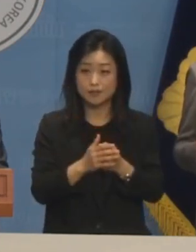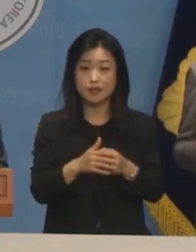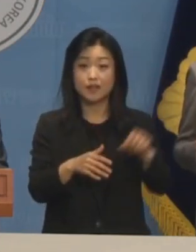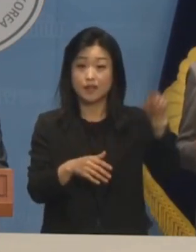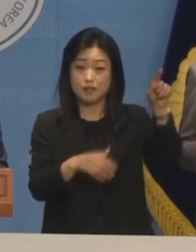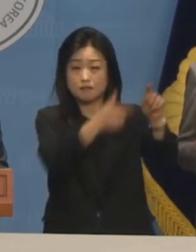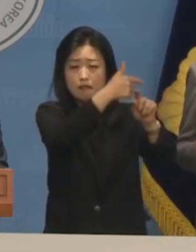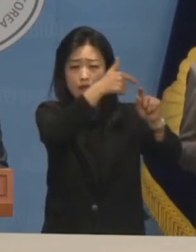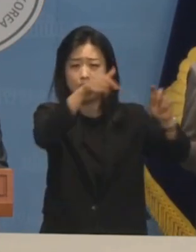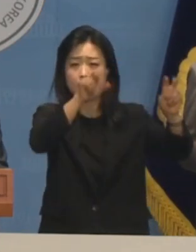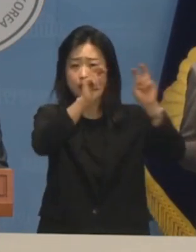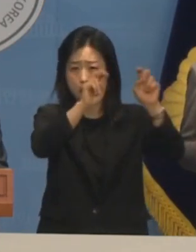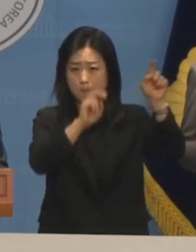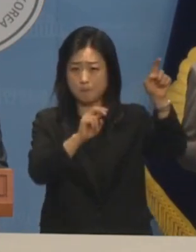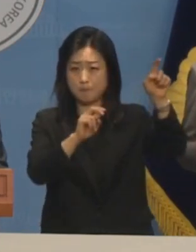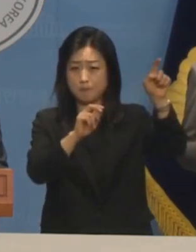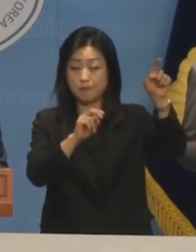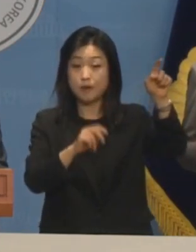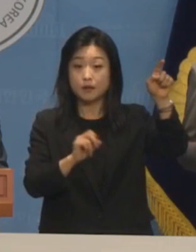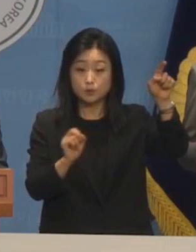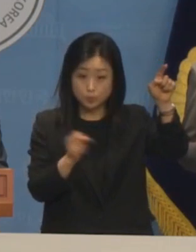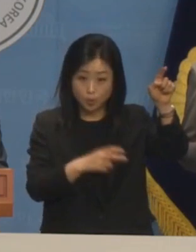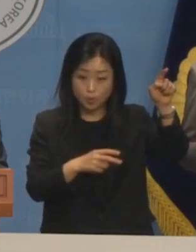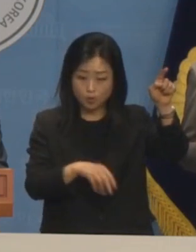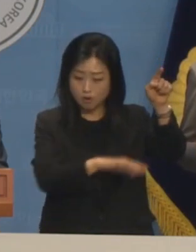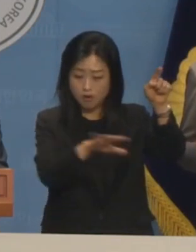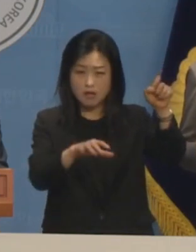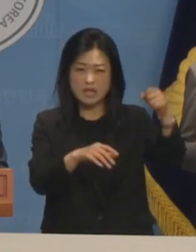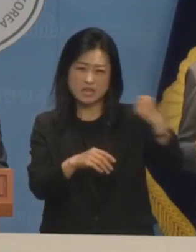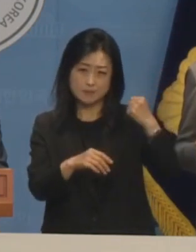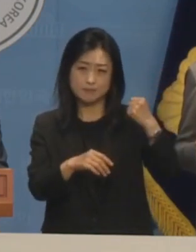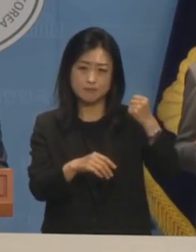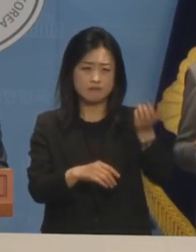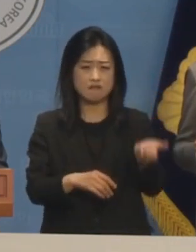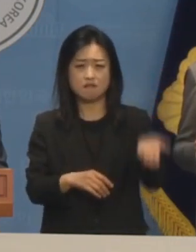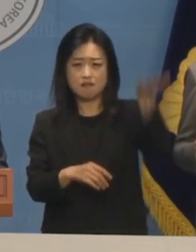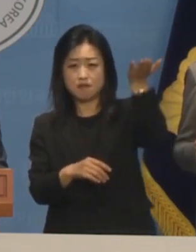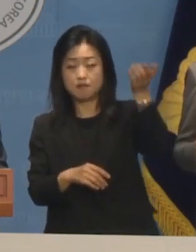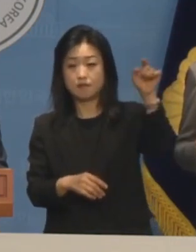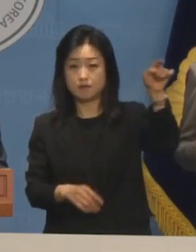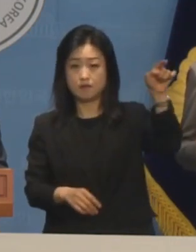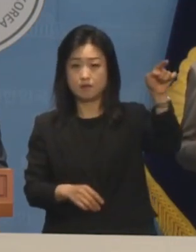너무 거대하고 다른 관련자보다 우월적 지위에 있다는 것입니다.